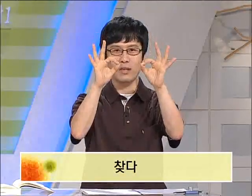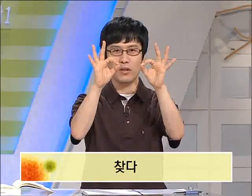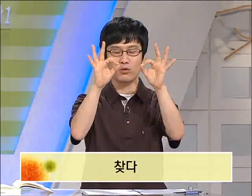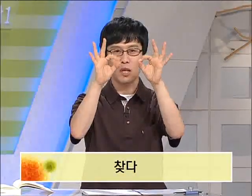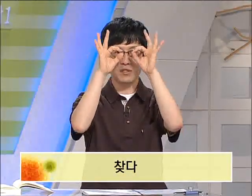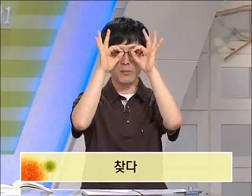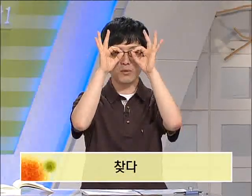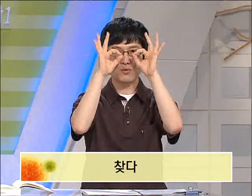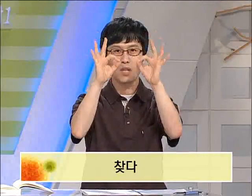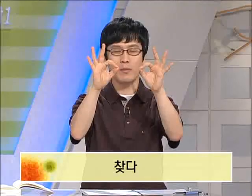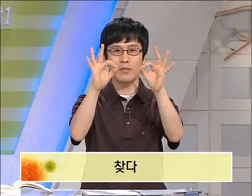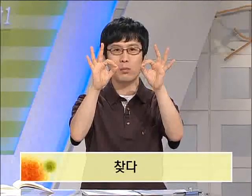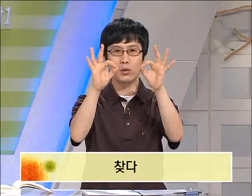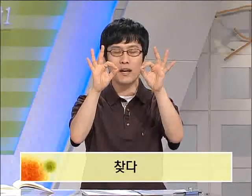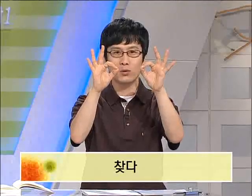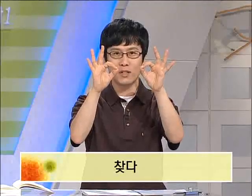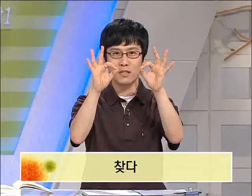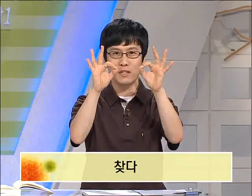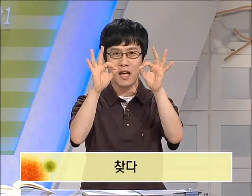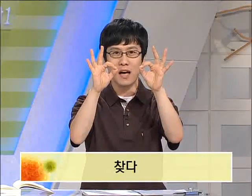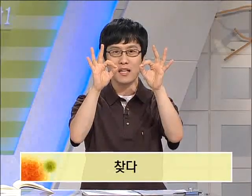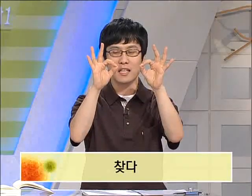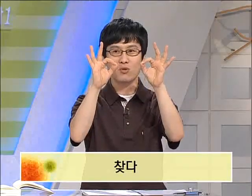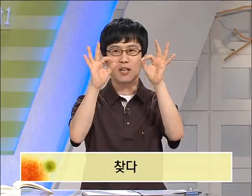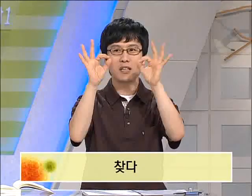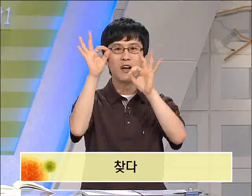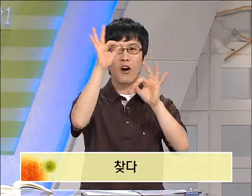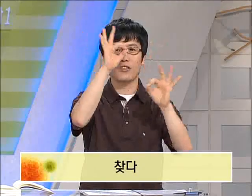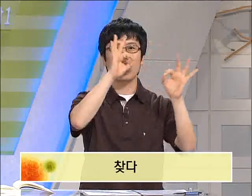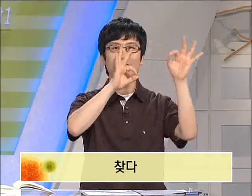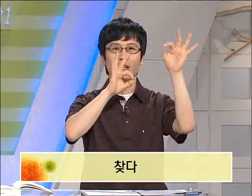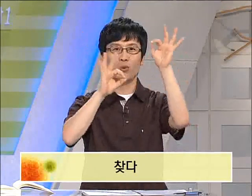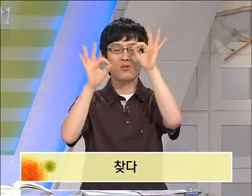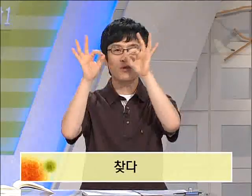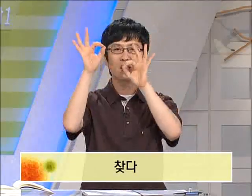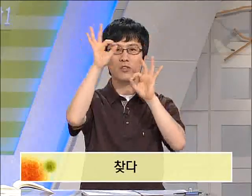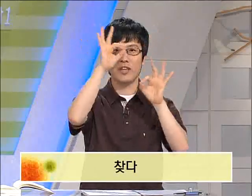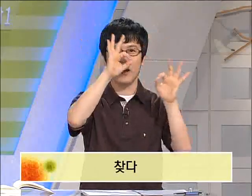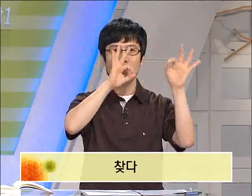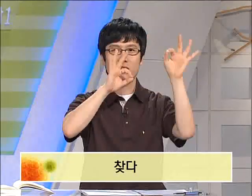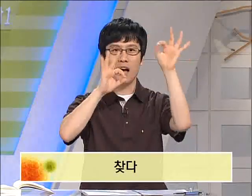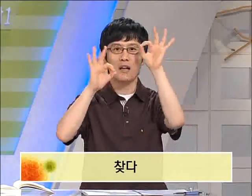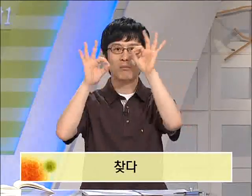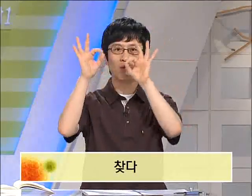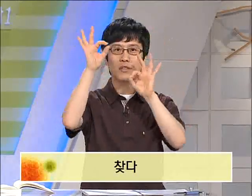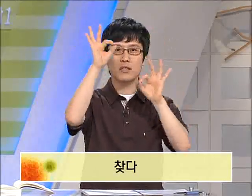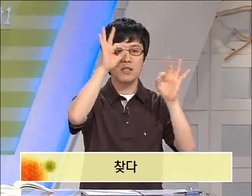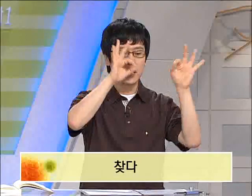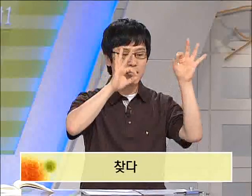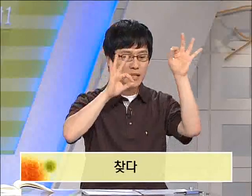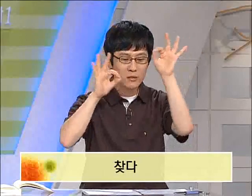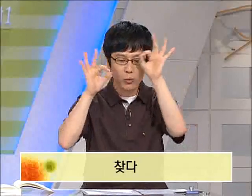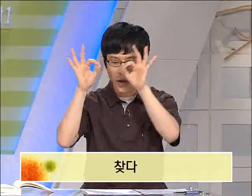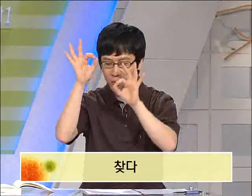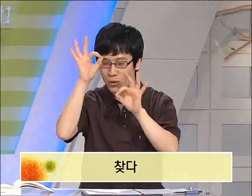내밀며, 눈앞에서 앞으로 쭉 내밀면 보다라고 그랬습니다. 이 수화를 엇갈리게 돌려주시는 건데요. 자, 물건을 찾는 모양으로